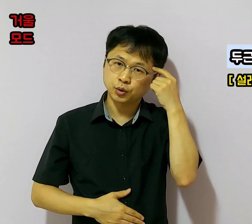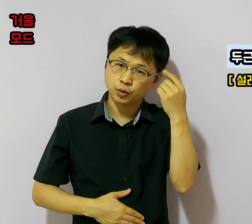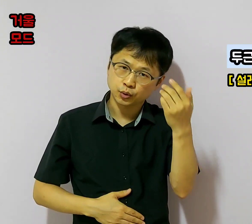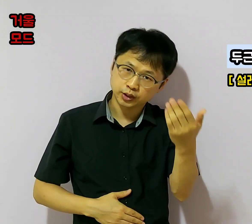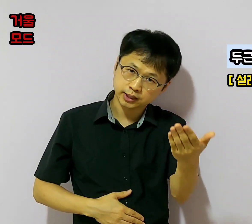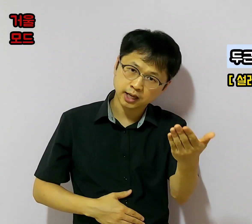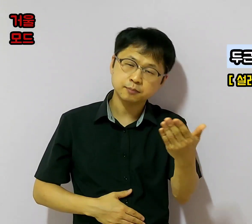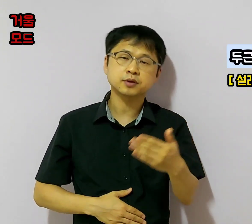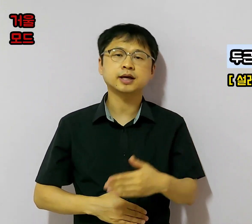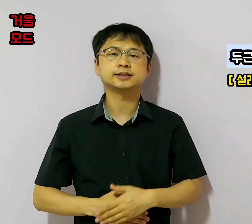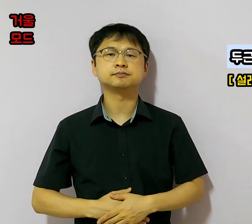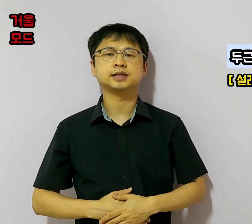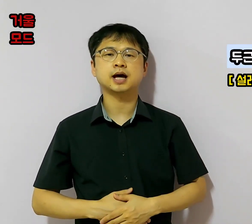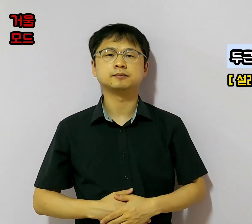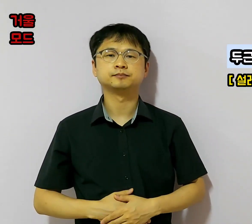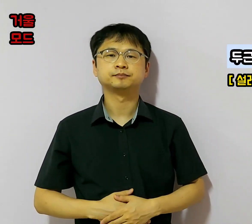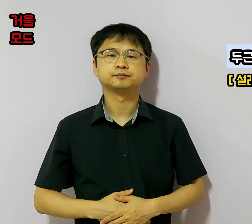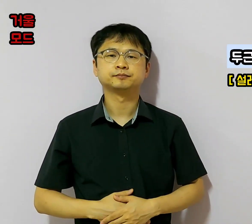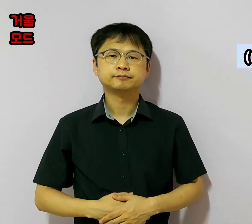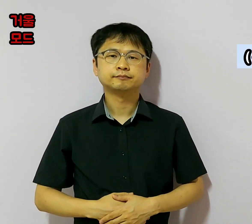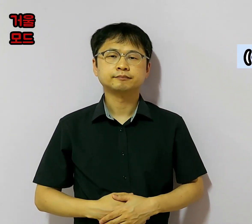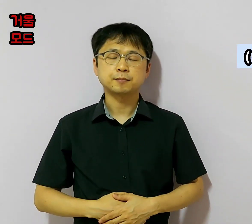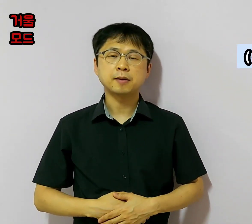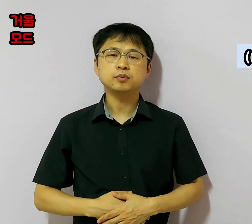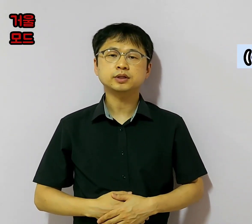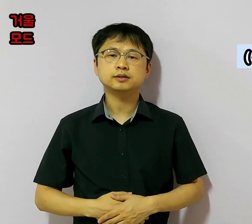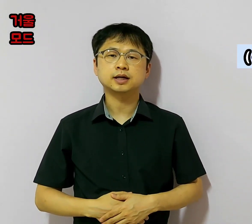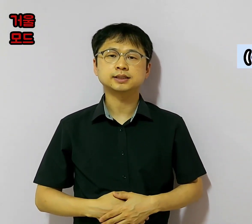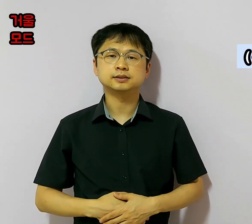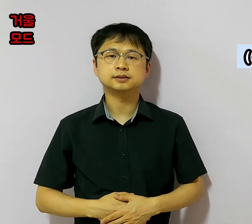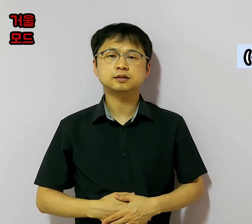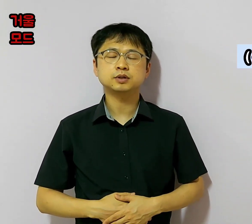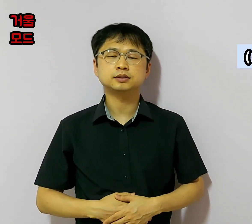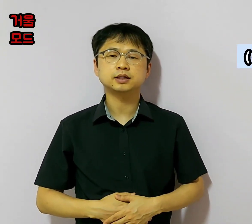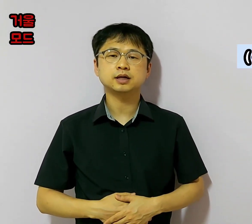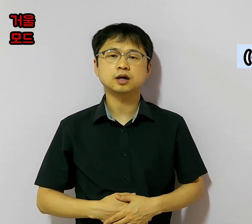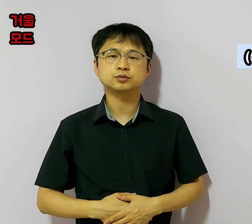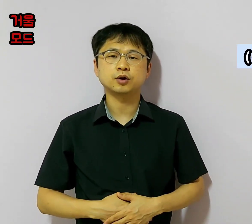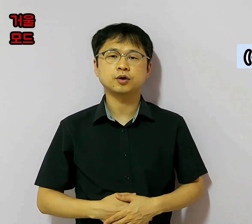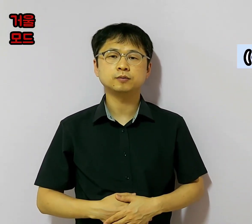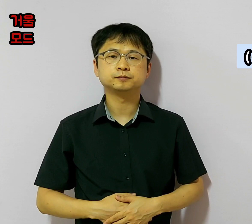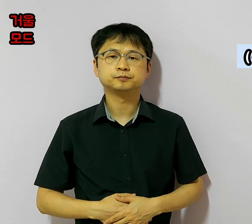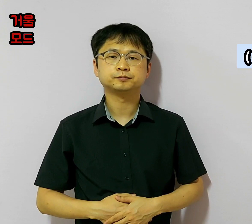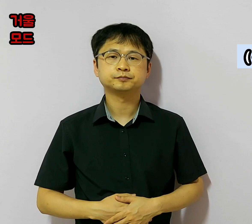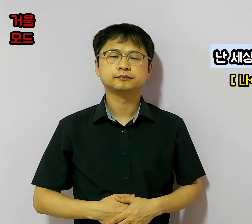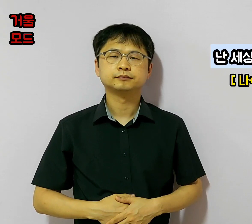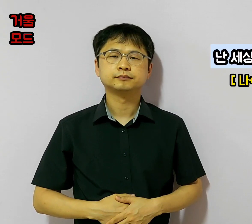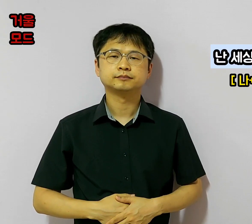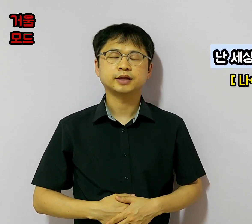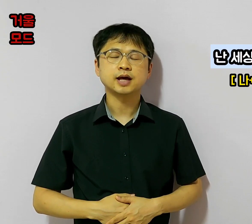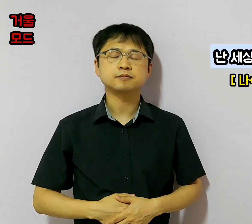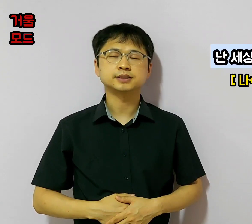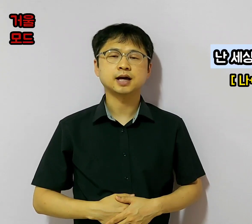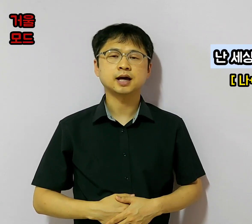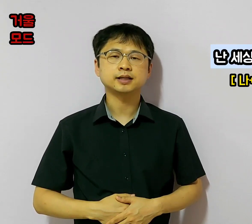들리나요? 이렇게 표현하였습니다. 네, 반복되는 가사는 설명을 생략하고요. 네, 다음 가사.